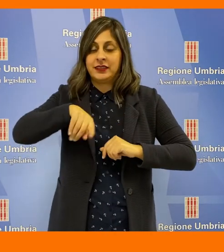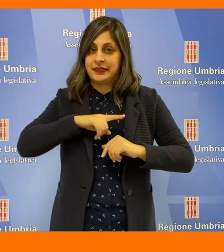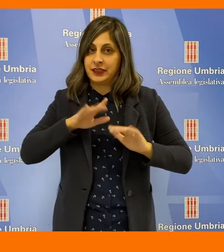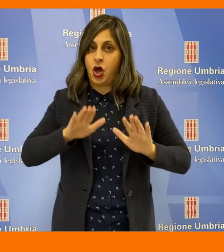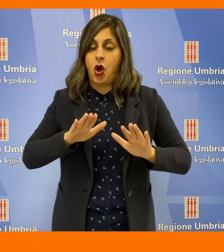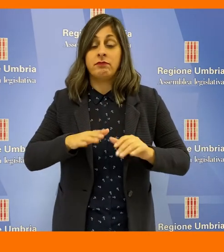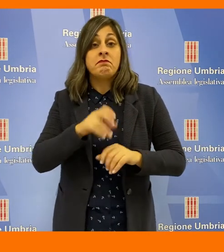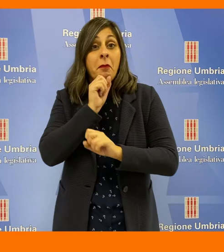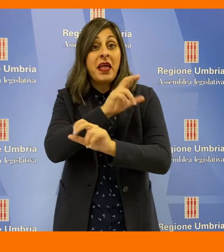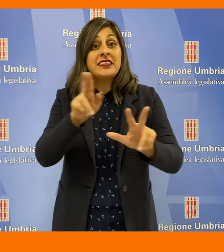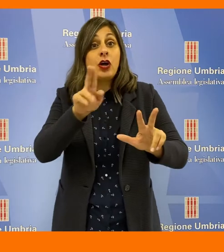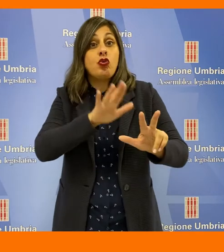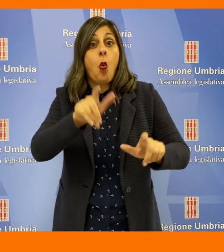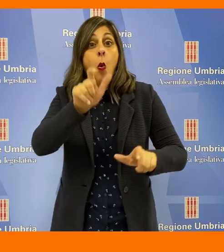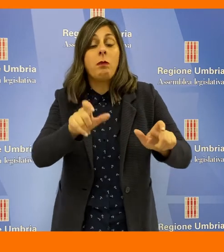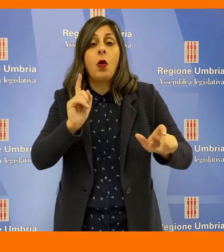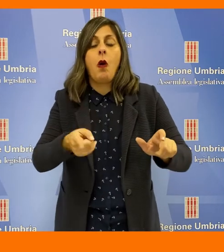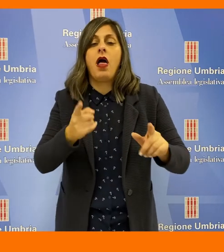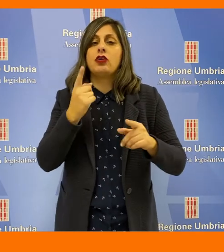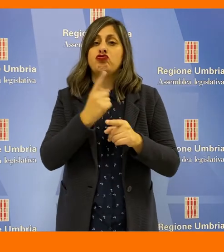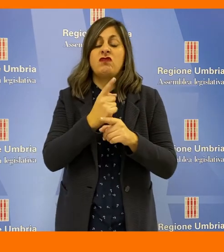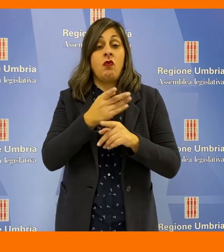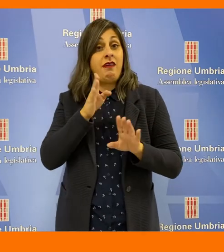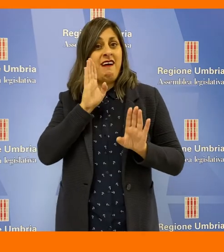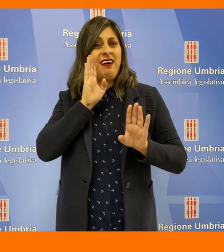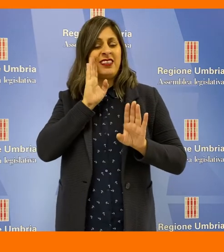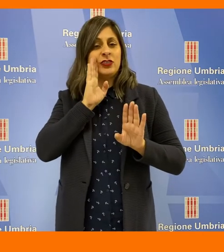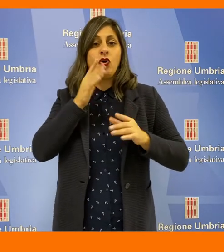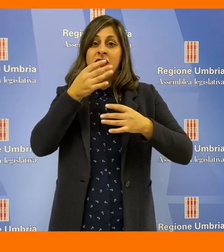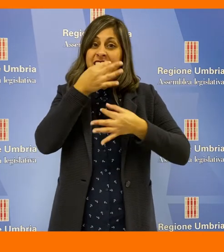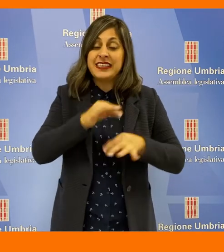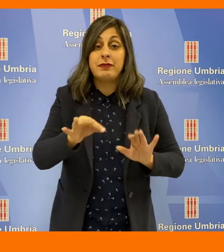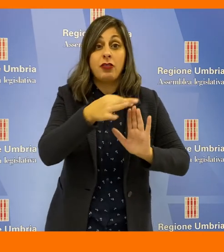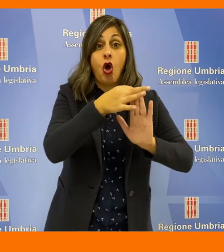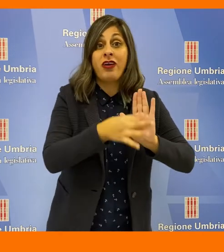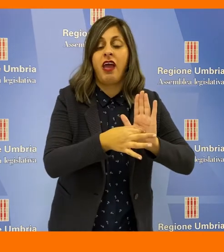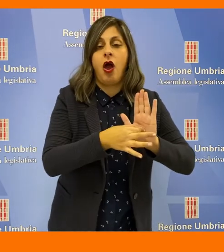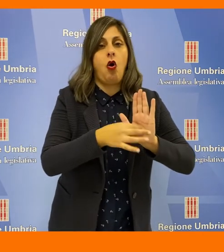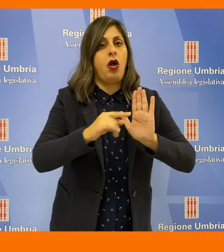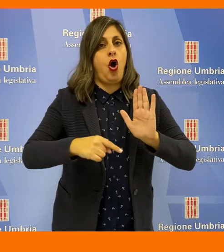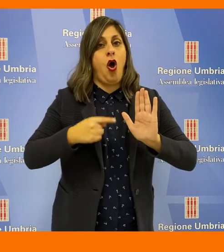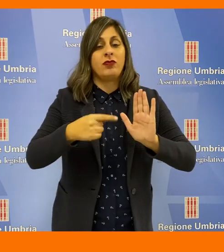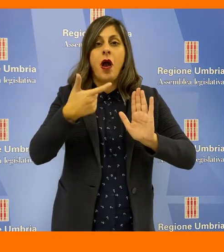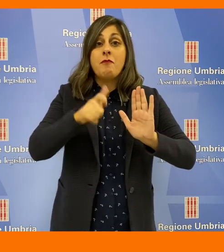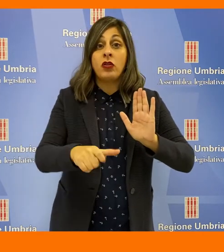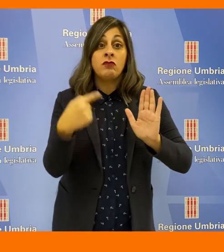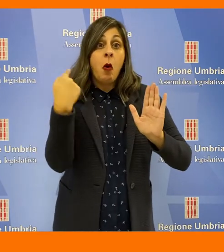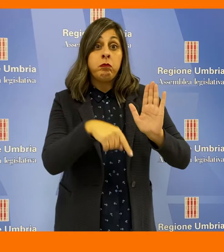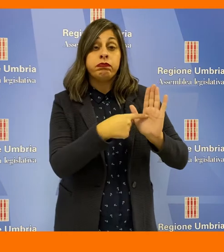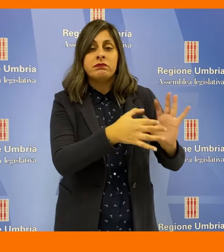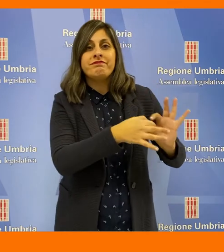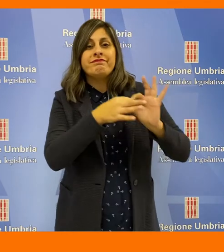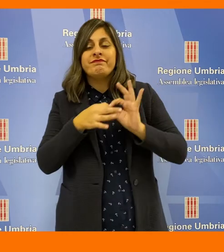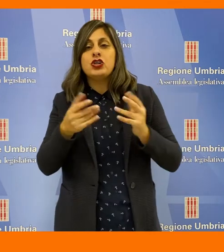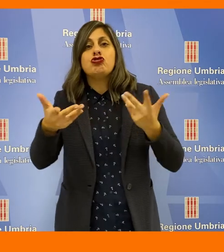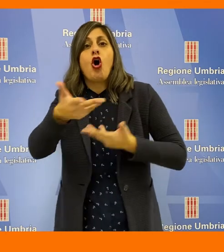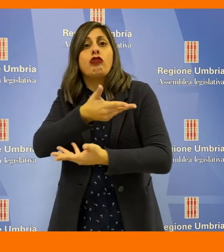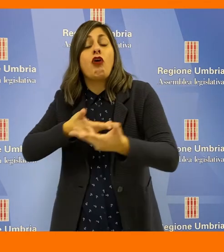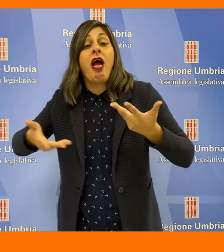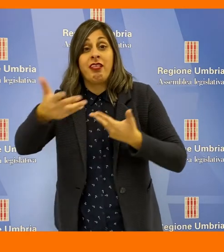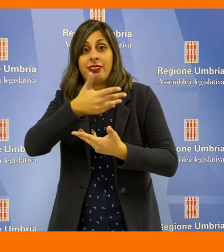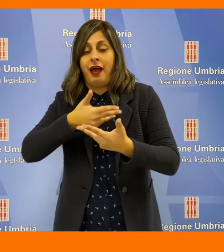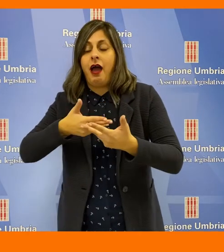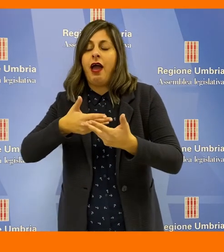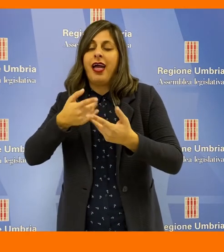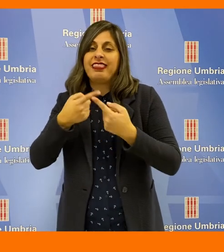restrizioni, ha detto la Presidente. Il messaggio agli Umbri è che ci vuole massima cautela, rispetto delle regole, perché ciò